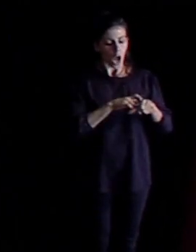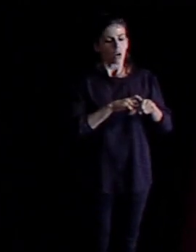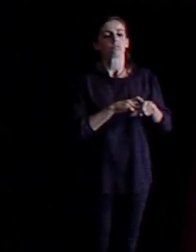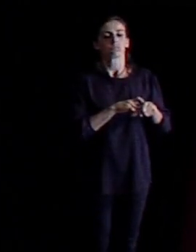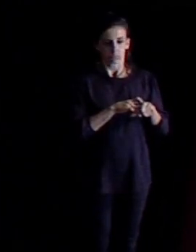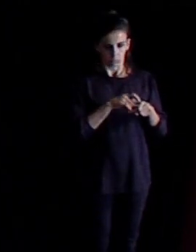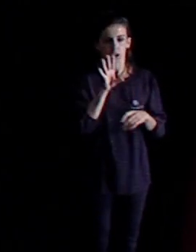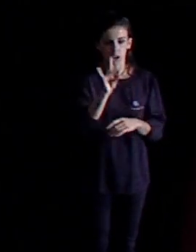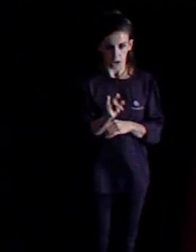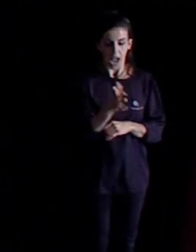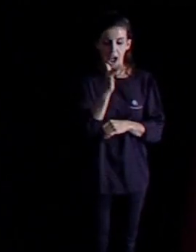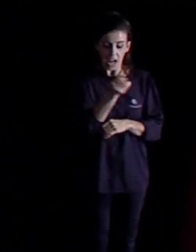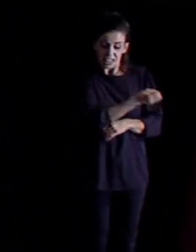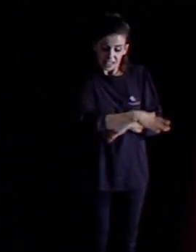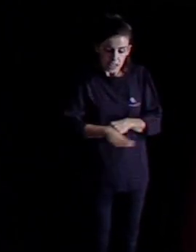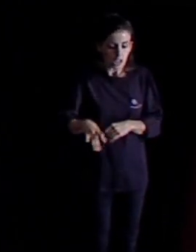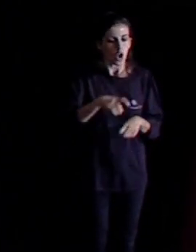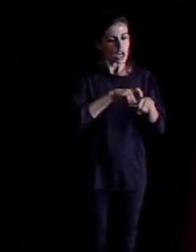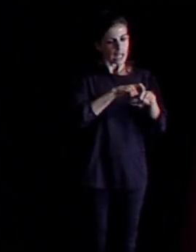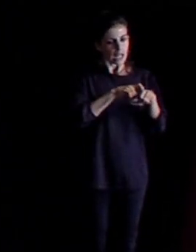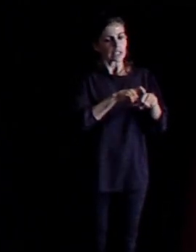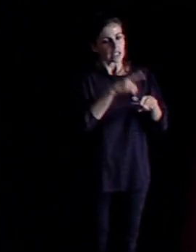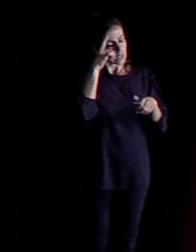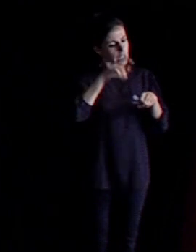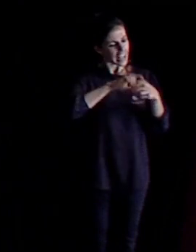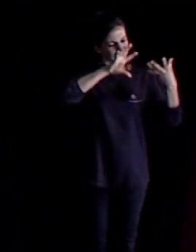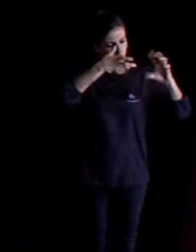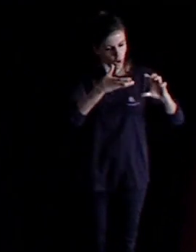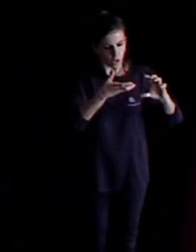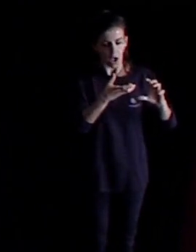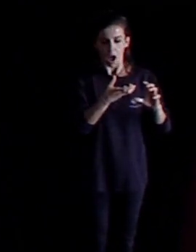Sí, hay niños que tienen rasgo psicopático. Falta de